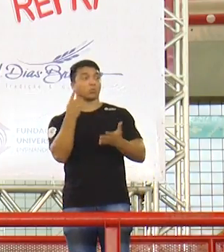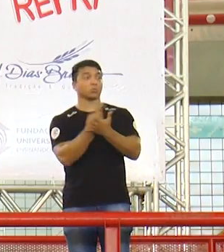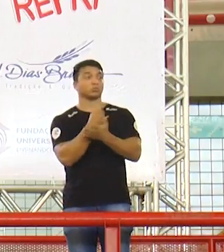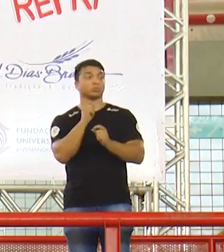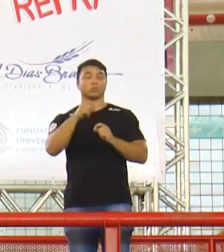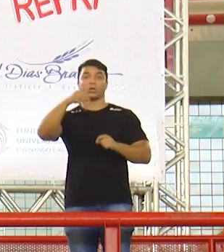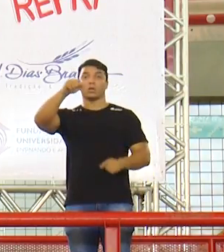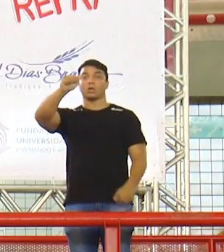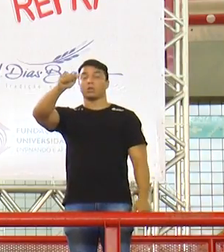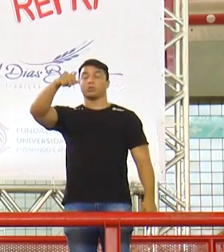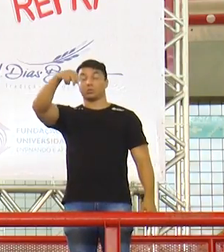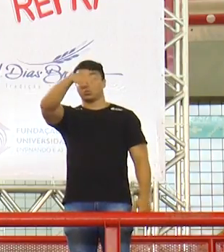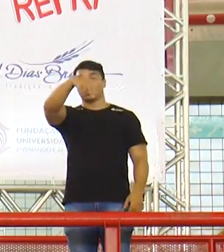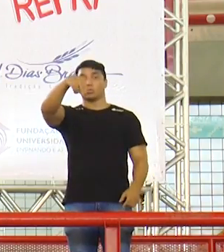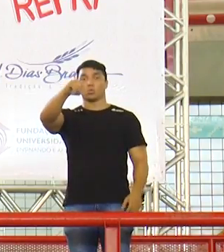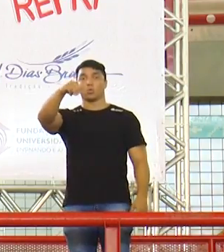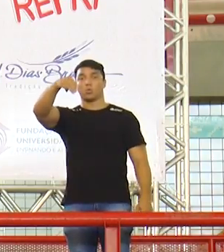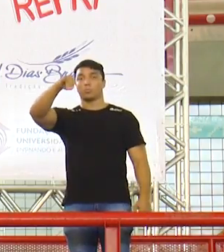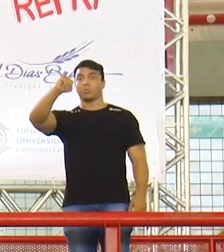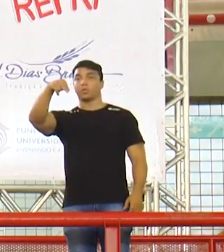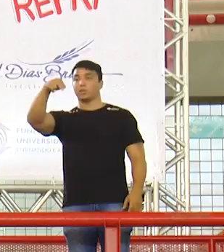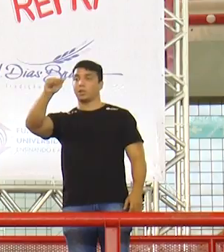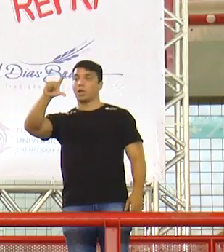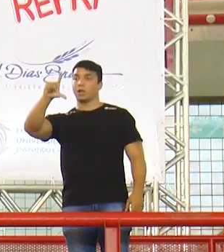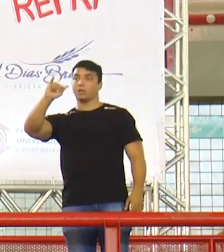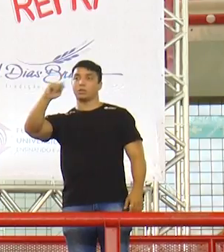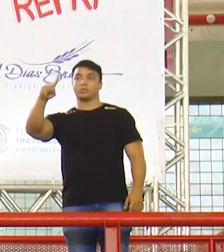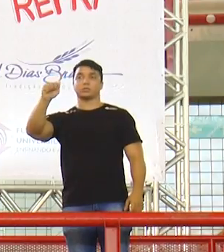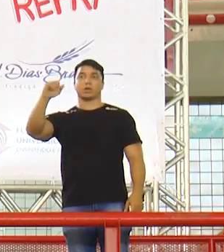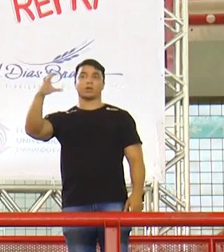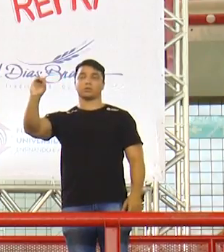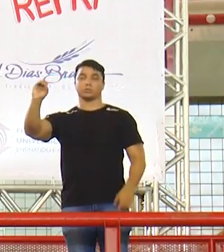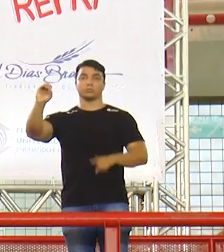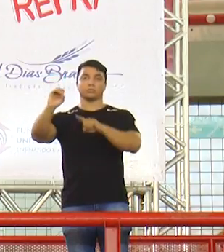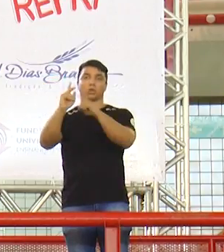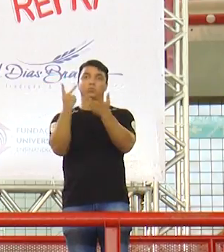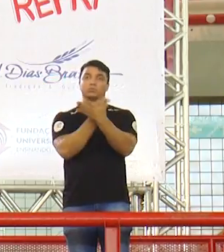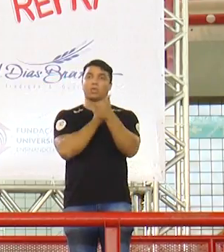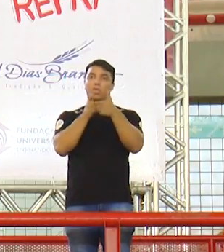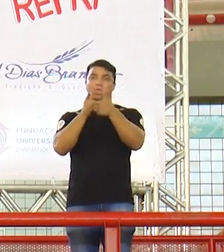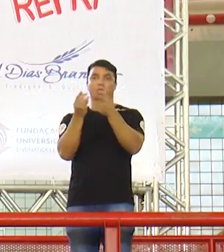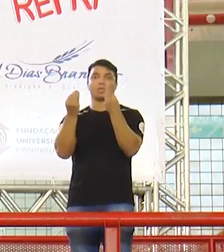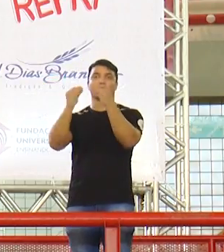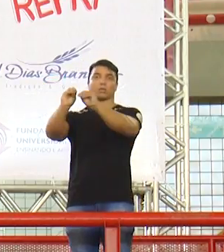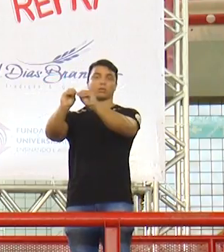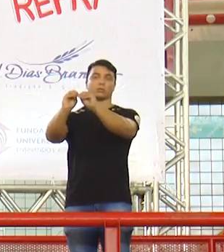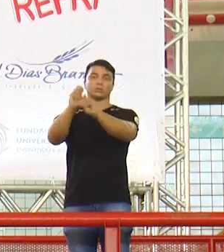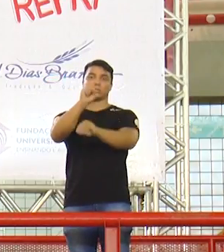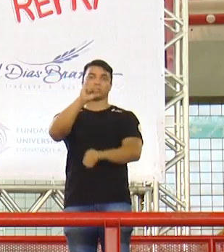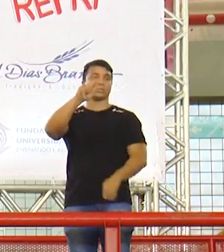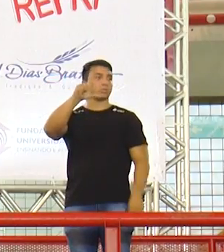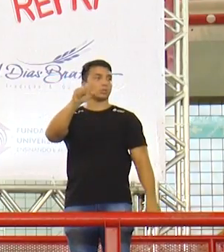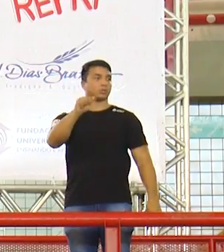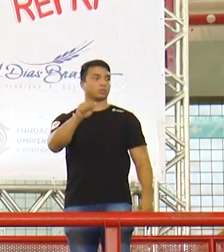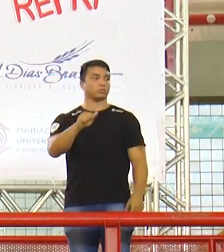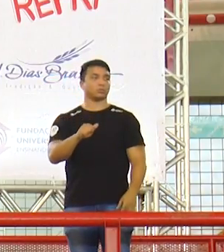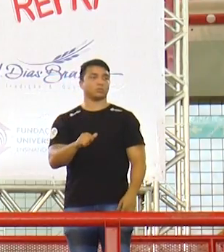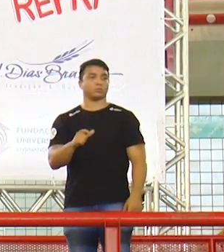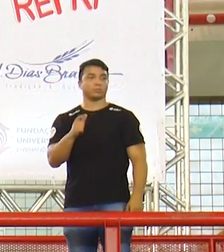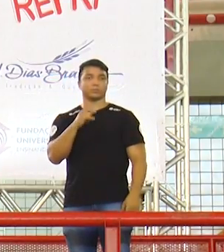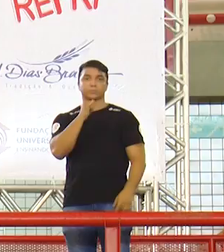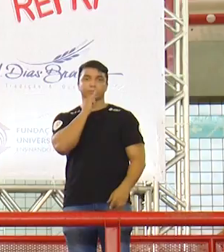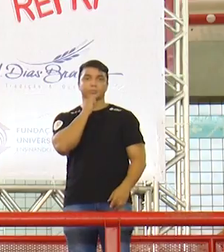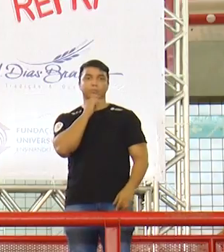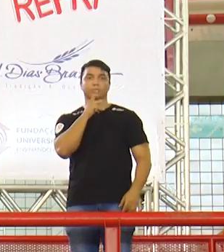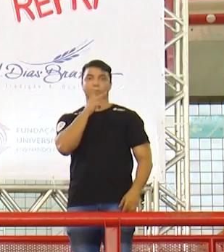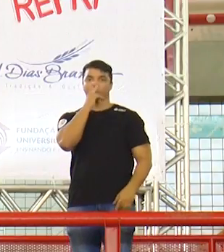uma nominalização. A sigla sofreu uma nominalização. Você usa a